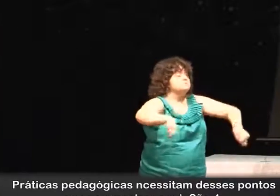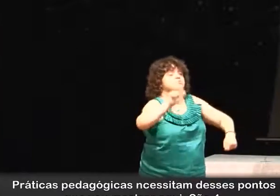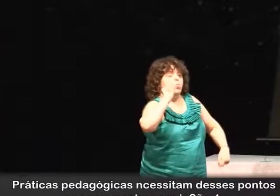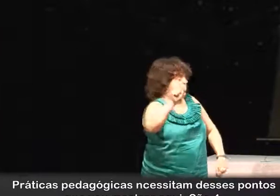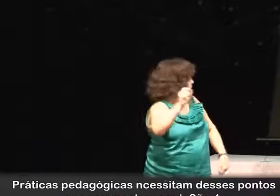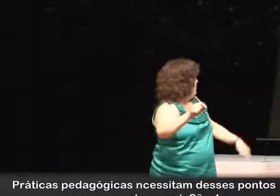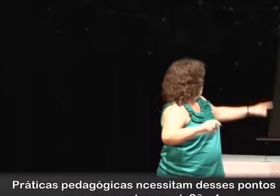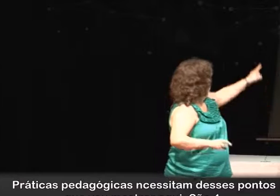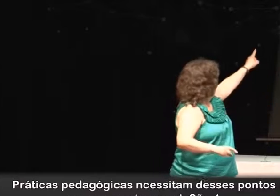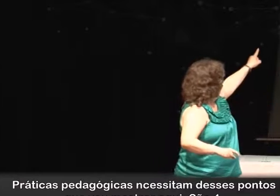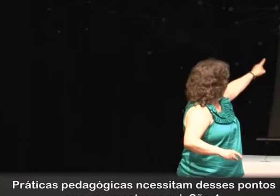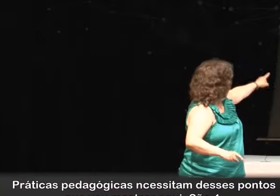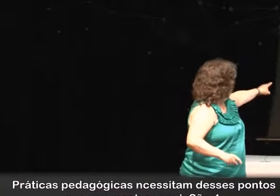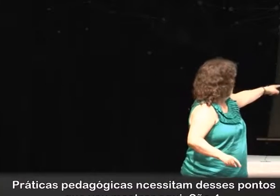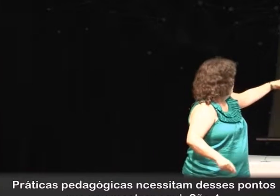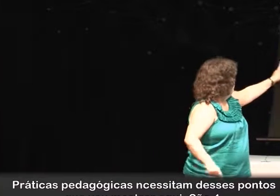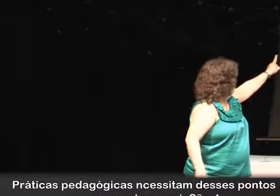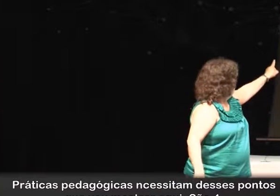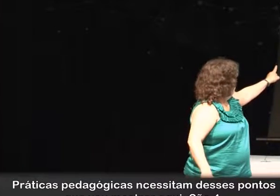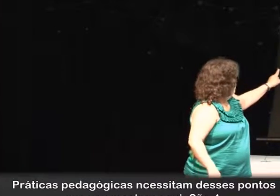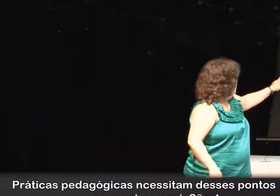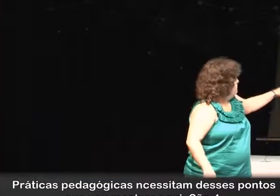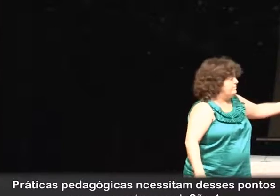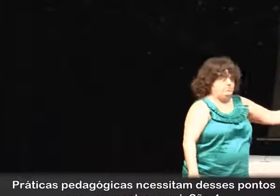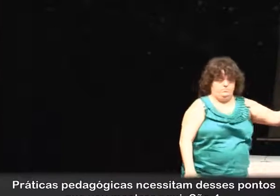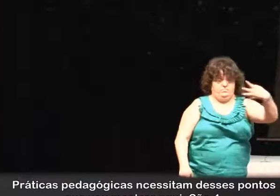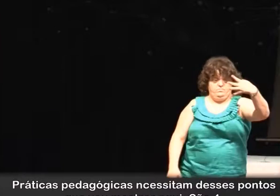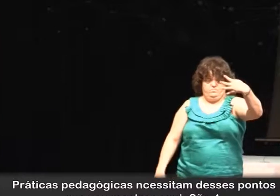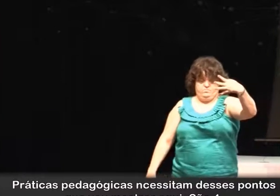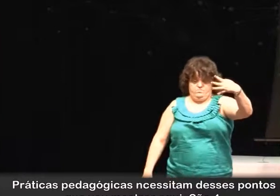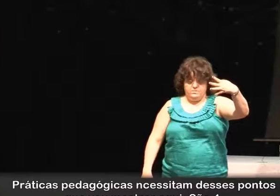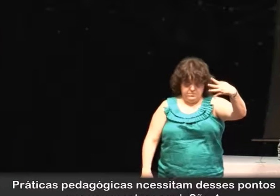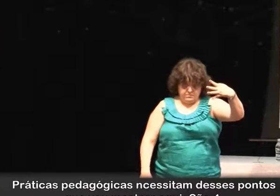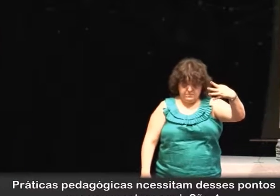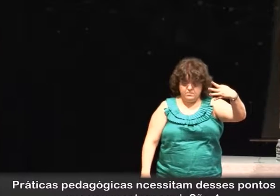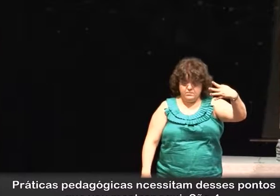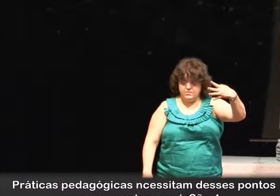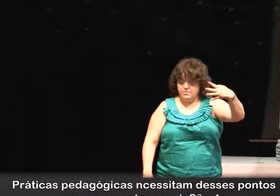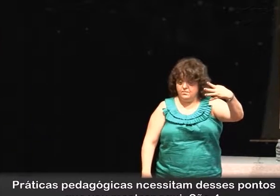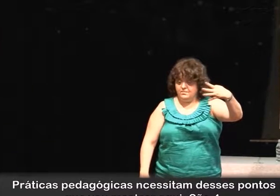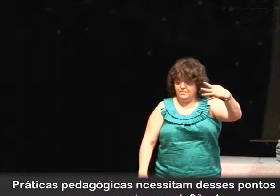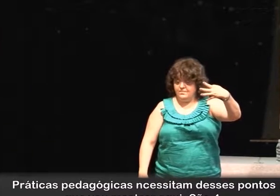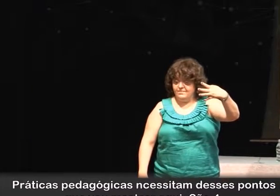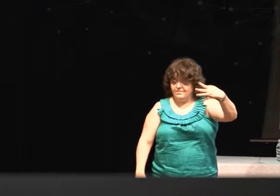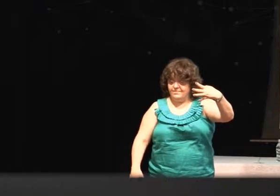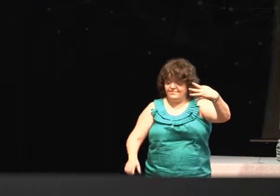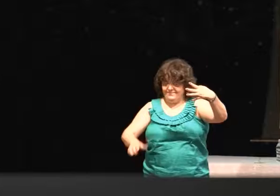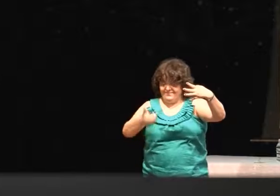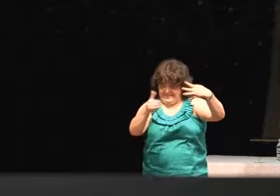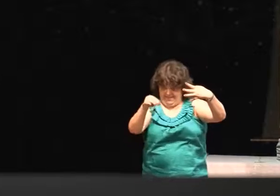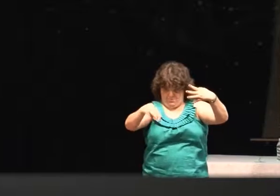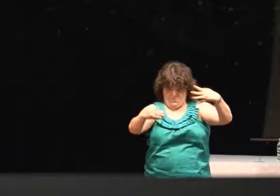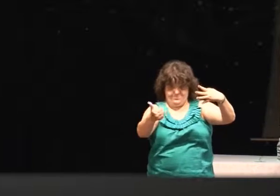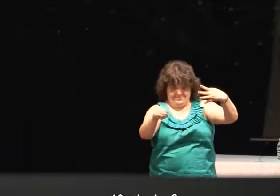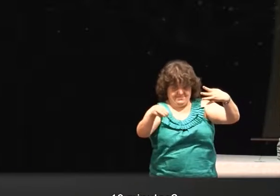Práticas pedagógicas necessitam desses pontos que eu vou mostrar aqui. São 4.